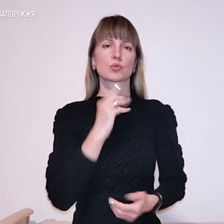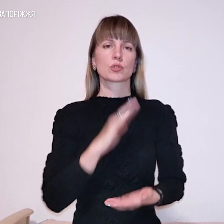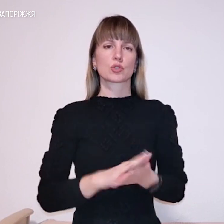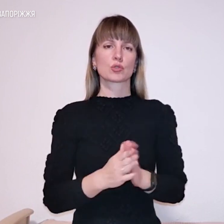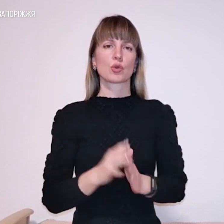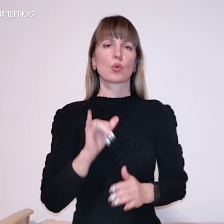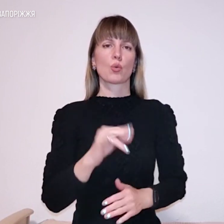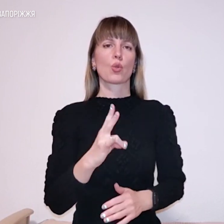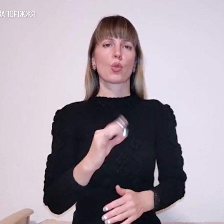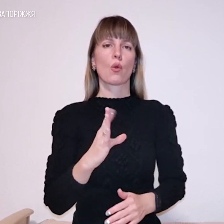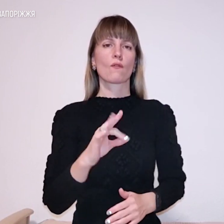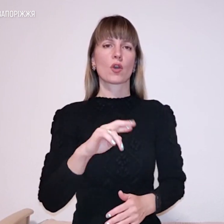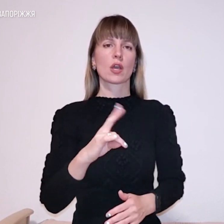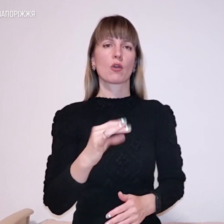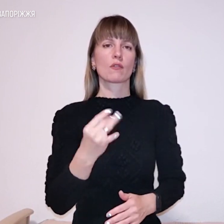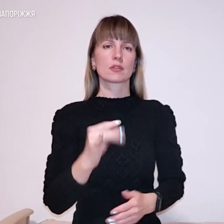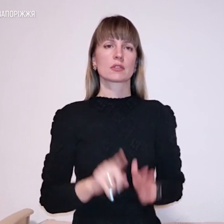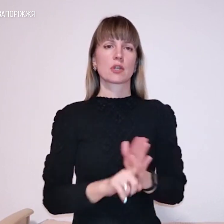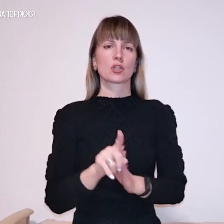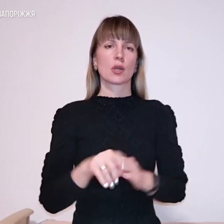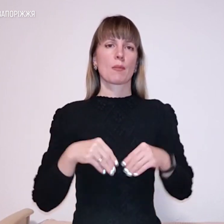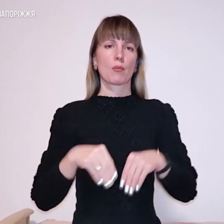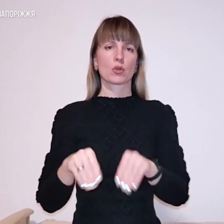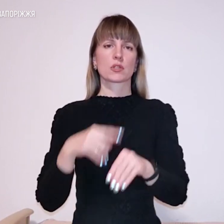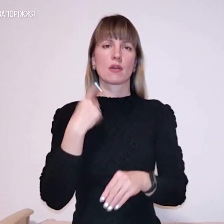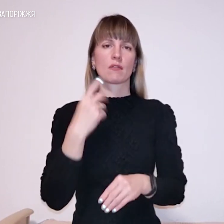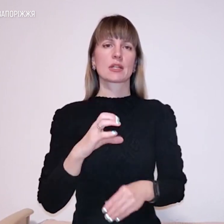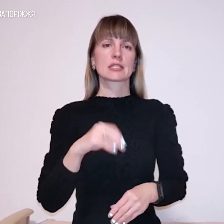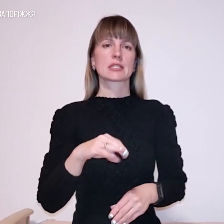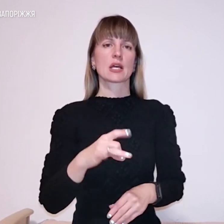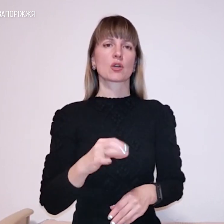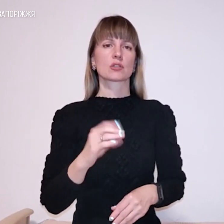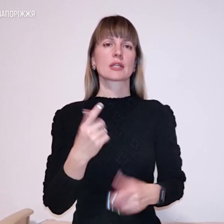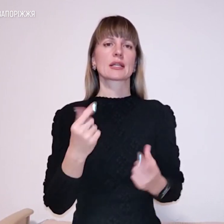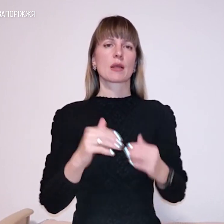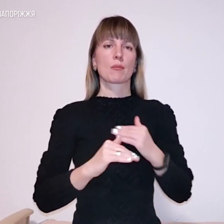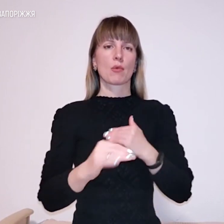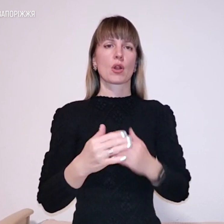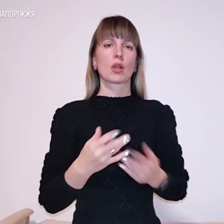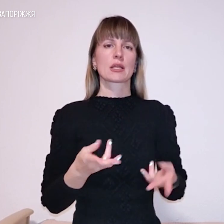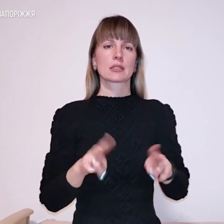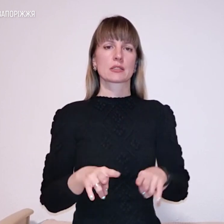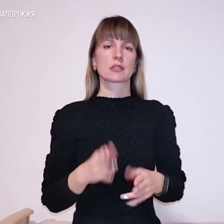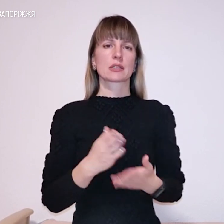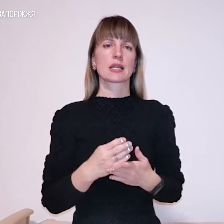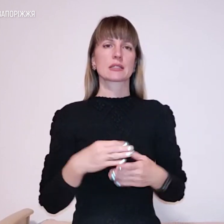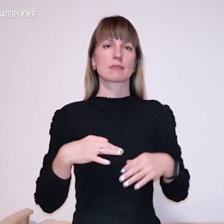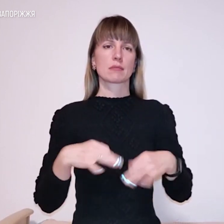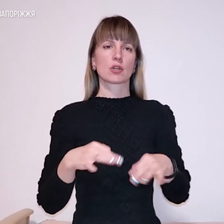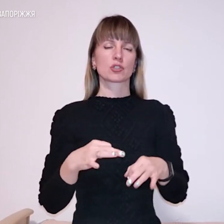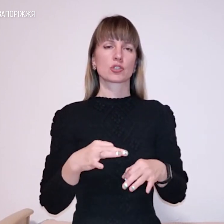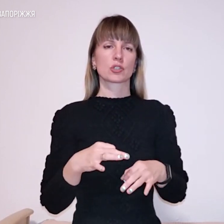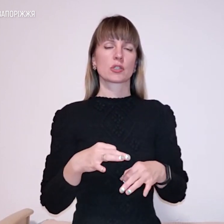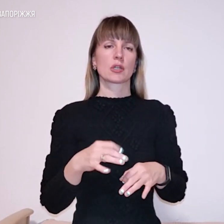Новояковлівці розпочали посівну, каже староста. На полях, там, де є якісь залишки техніки там, чи міни,